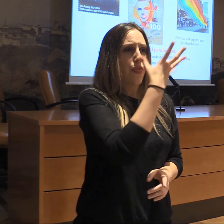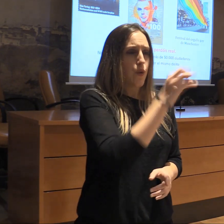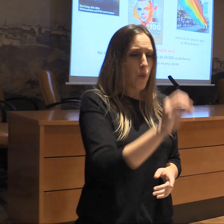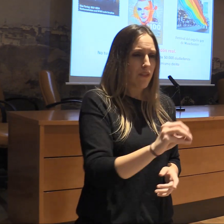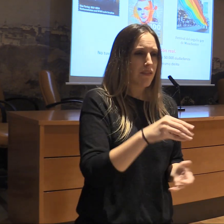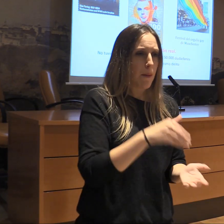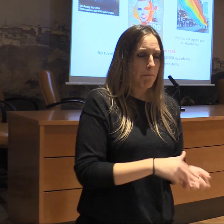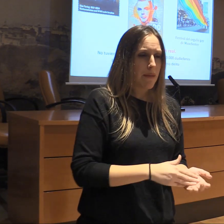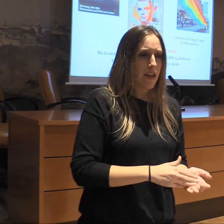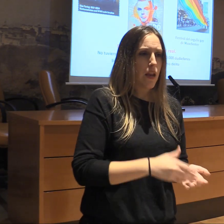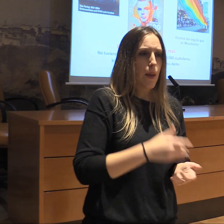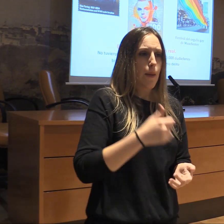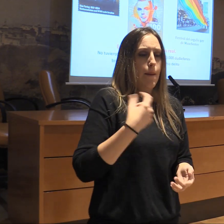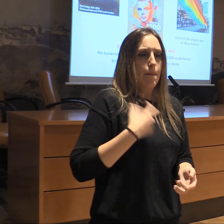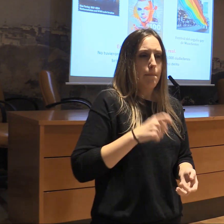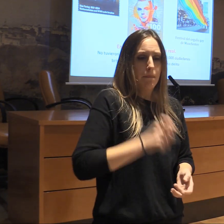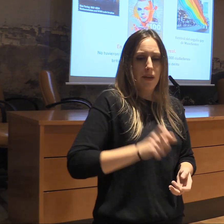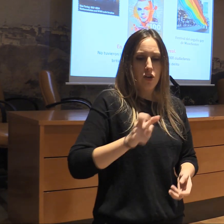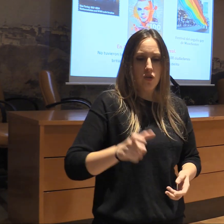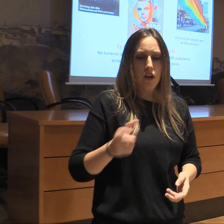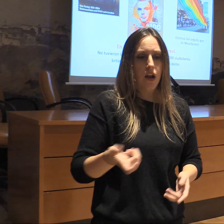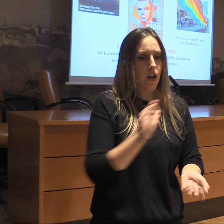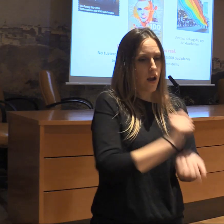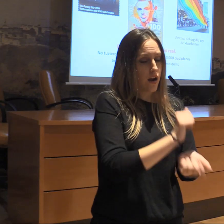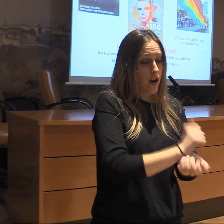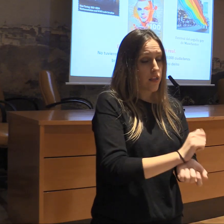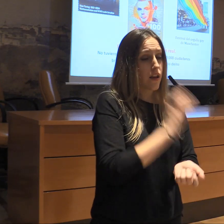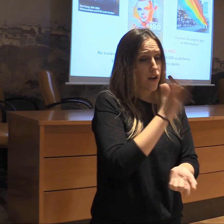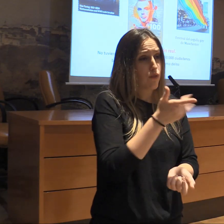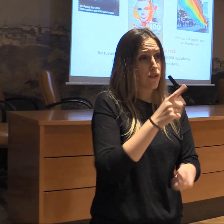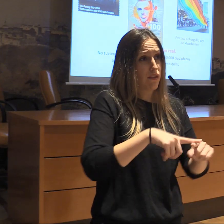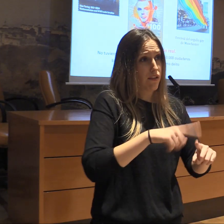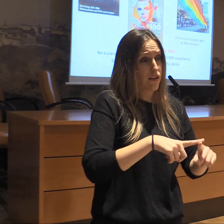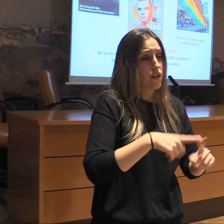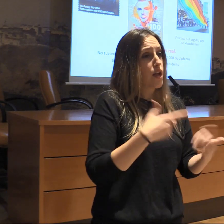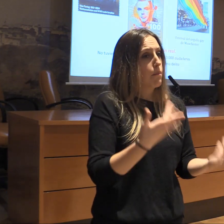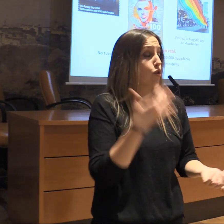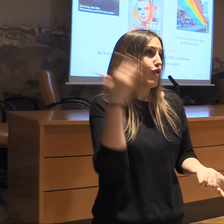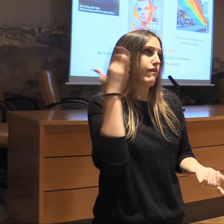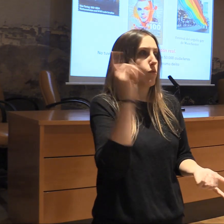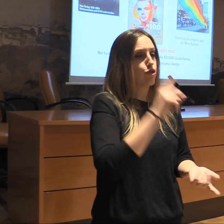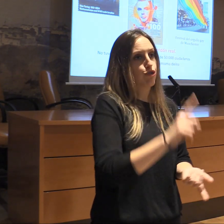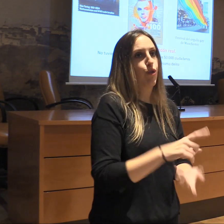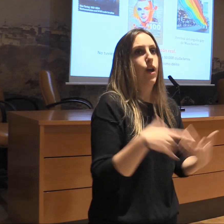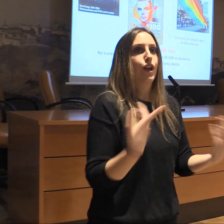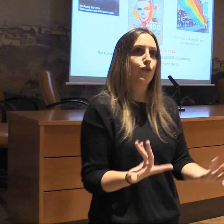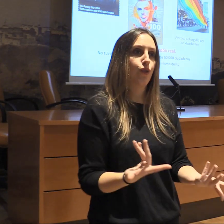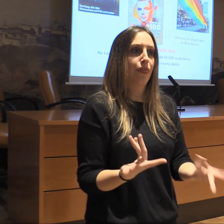ciudadanos que fueron encarcelados o sometidos a esos tratamientos, pero ellos no fueron famosos, entonces ellos